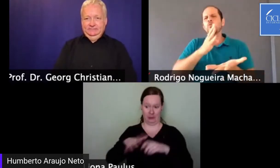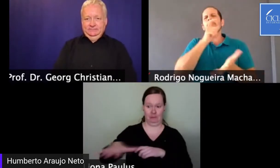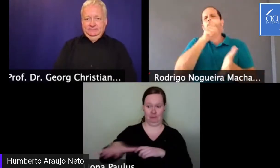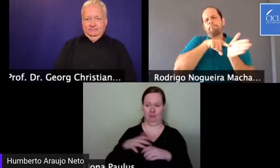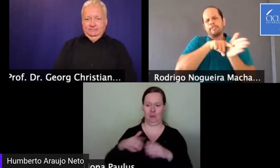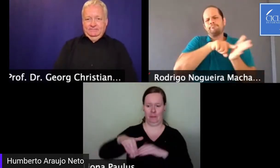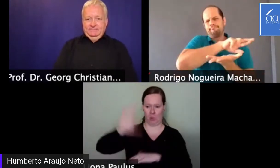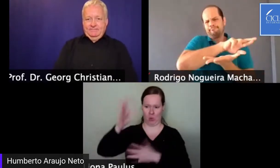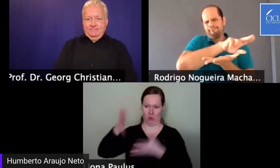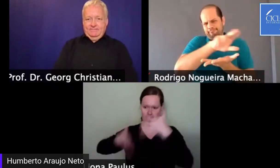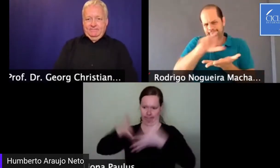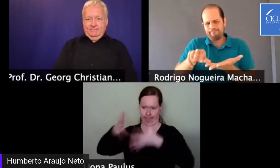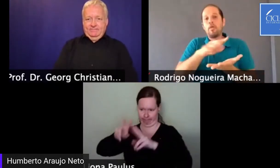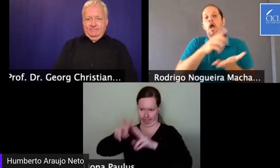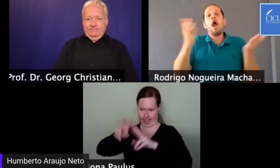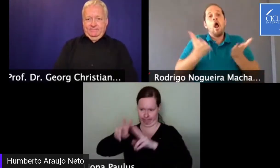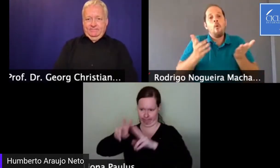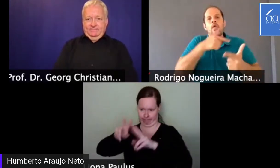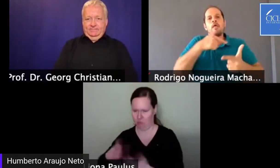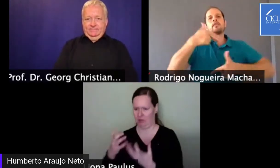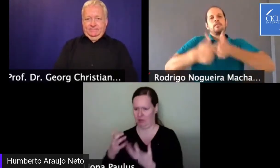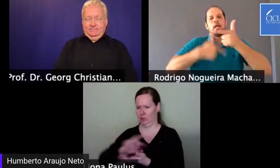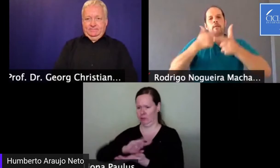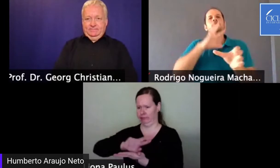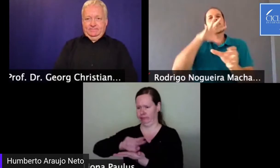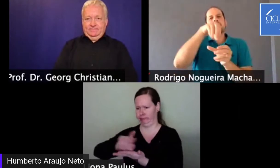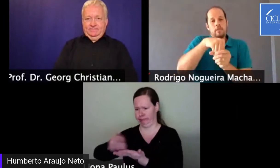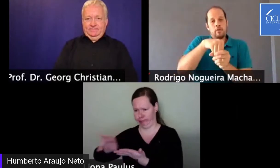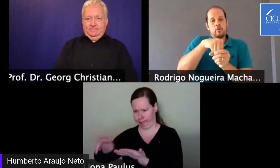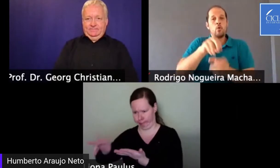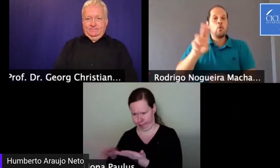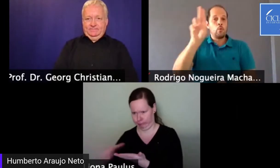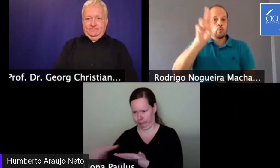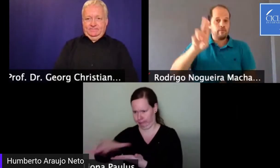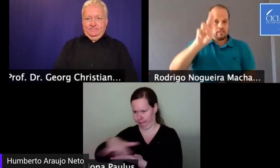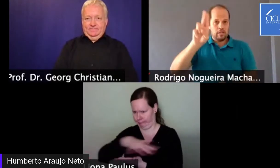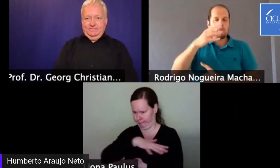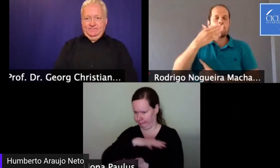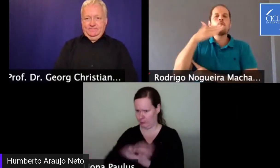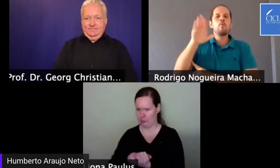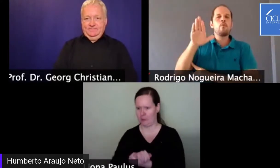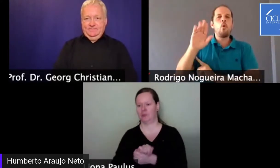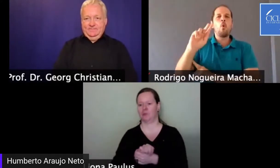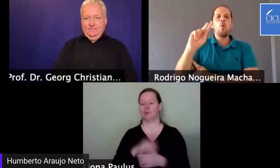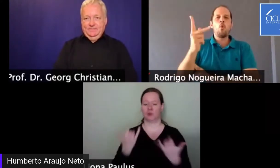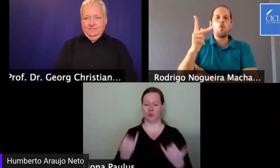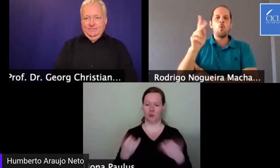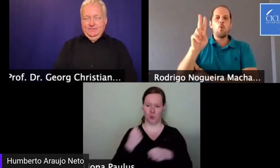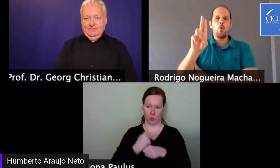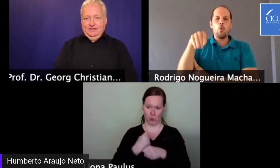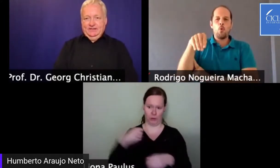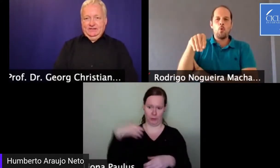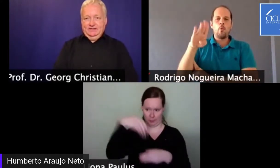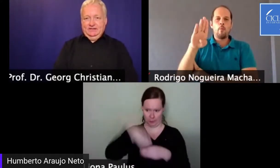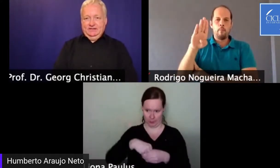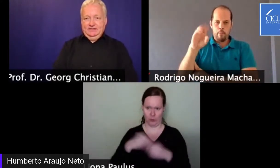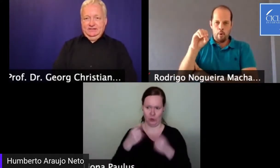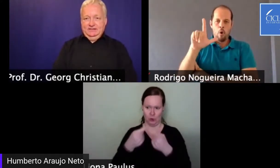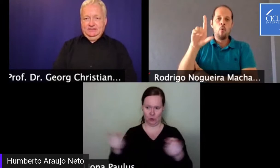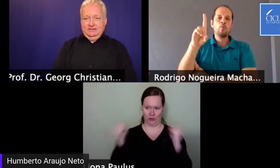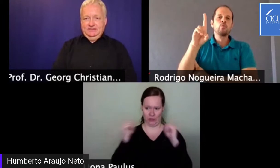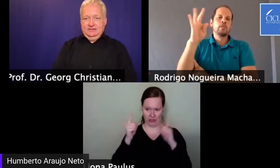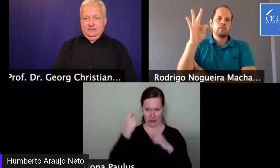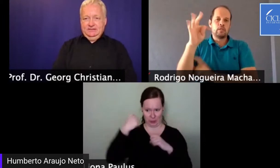todo o mundo, tem, confere o devido reconhecimento a esses estudos desenvolvidos pelo professor. O professor, ele é